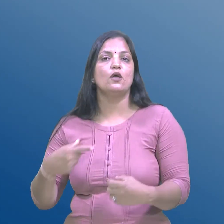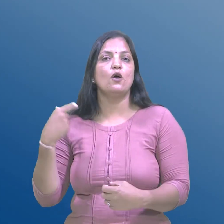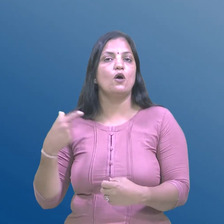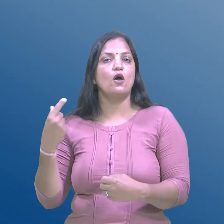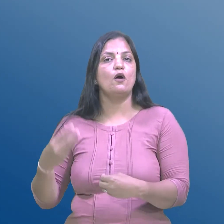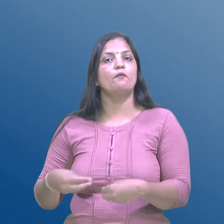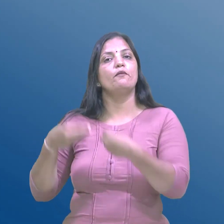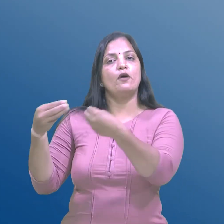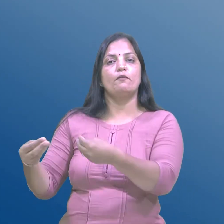બનાવવા.